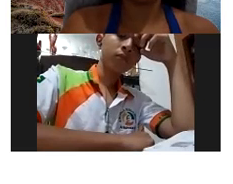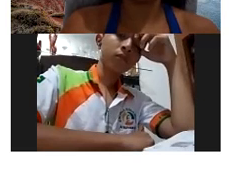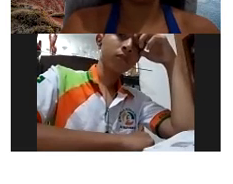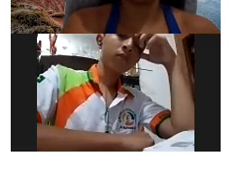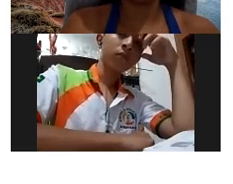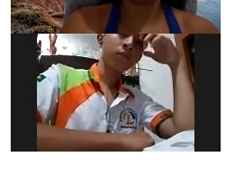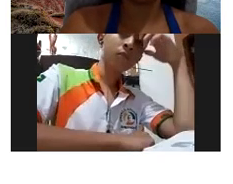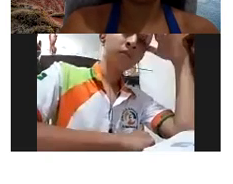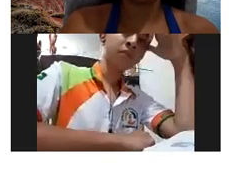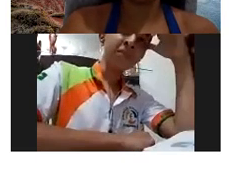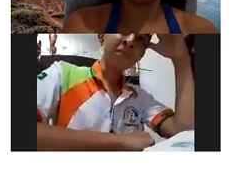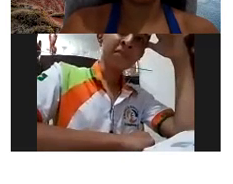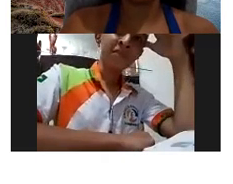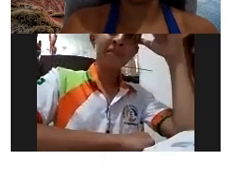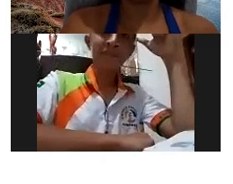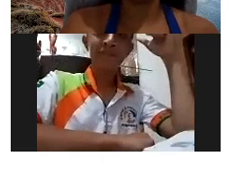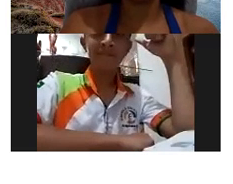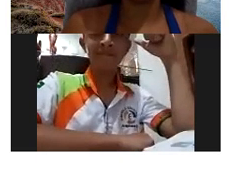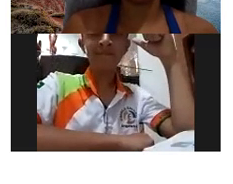E aí